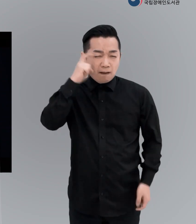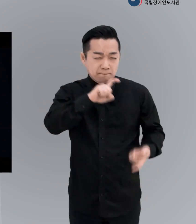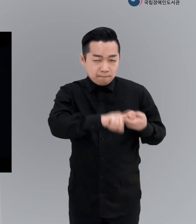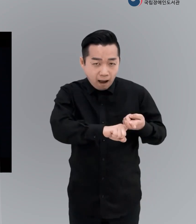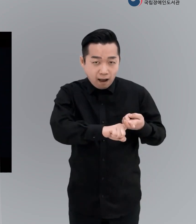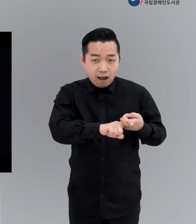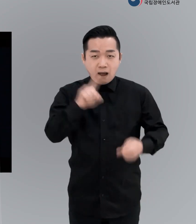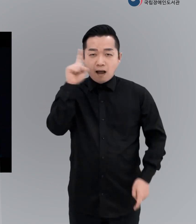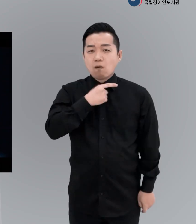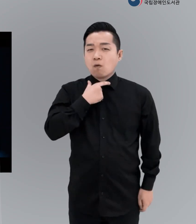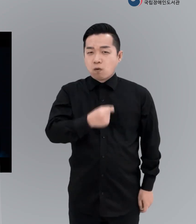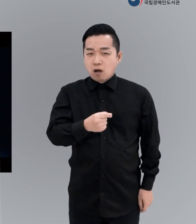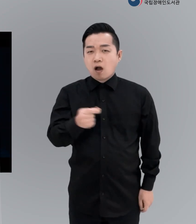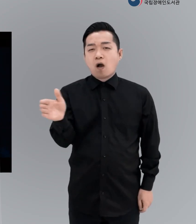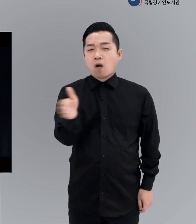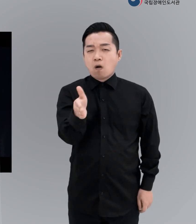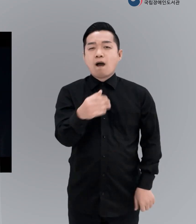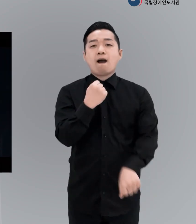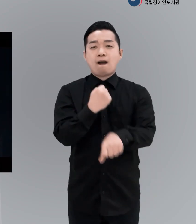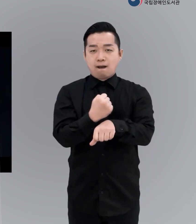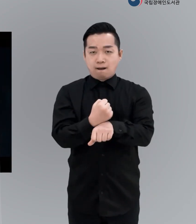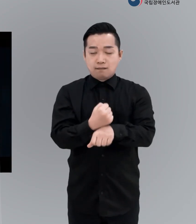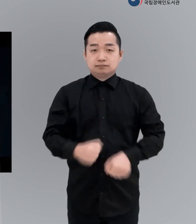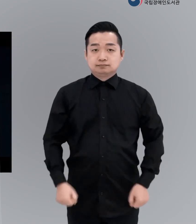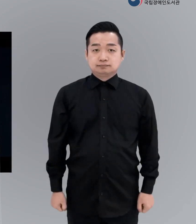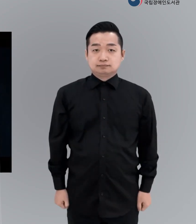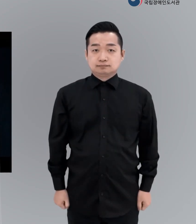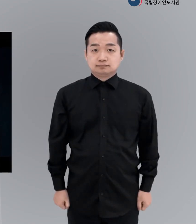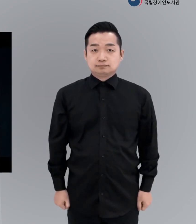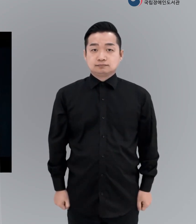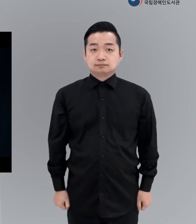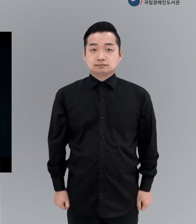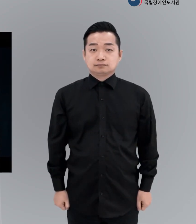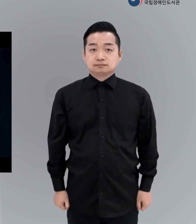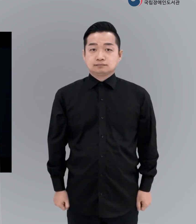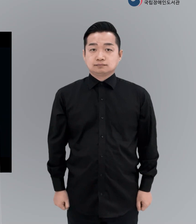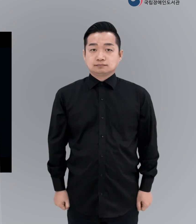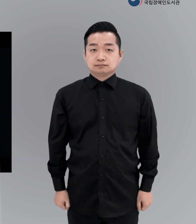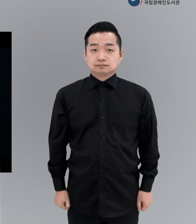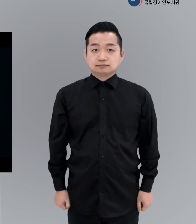Thou shalt take life without bias or malice.